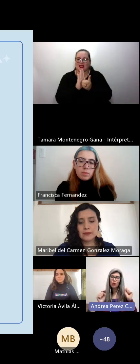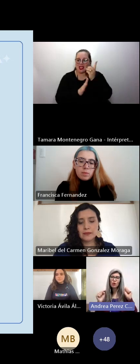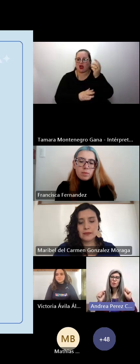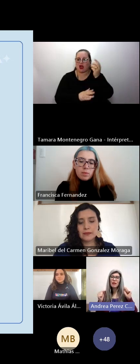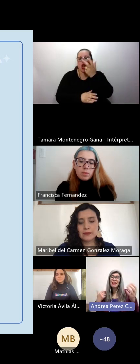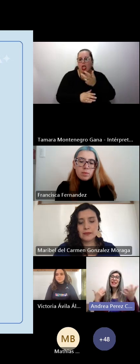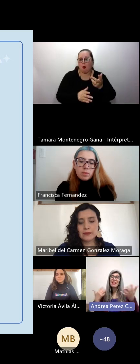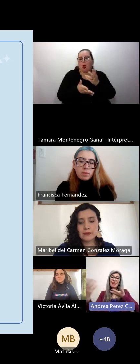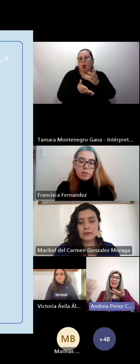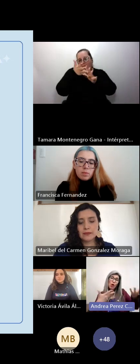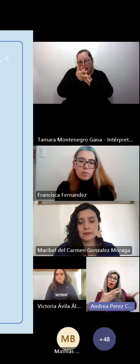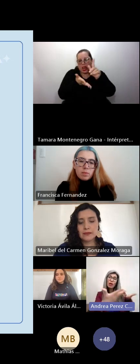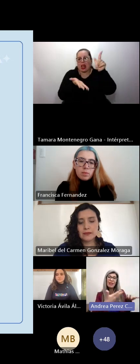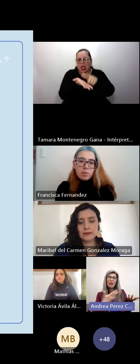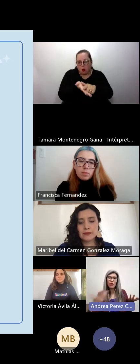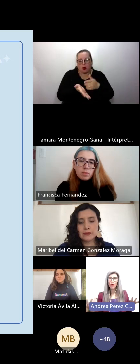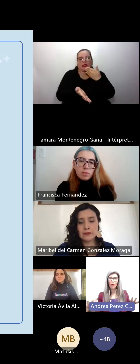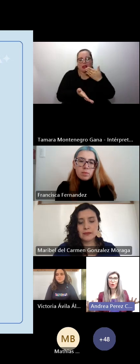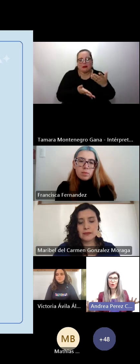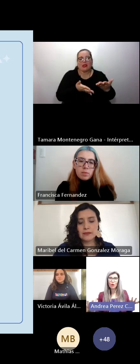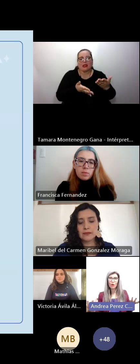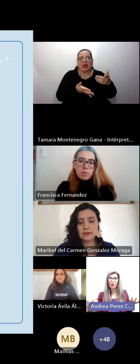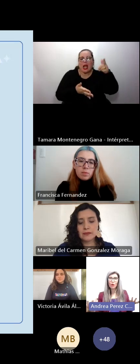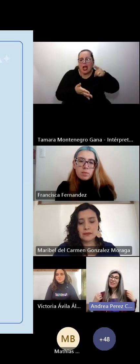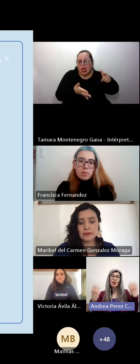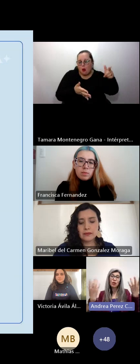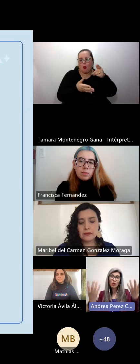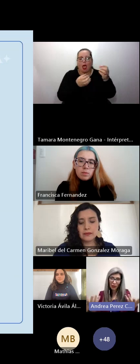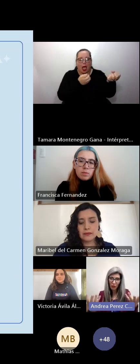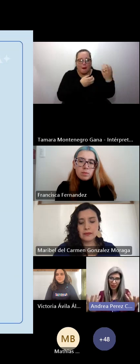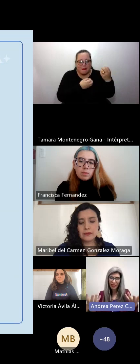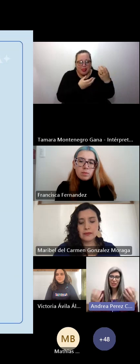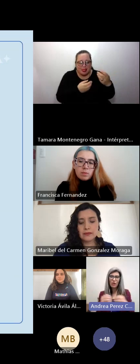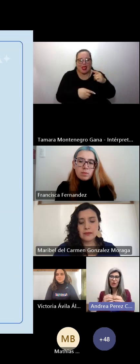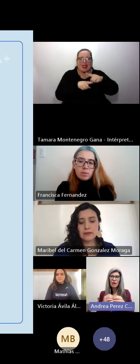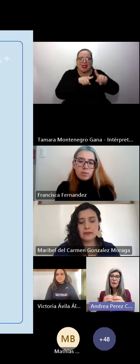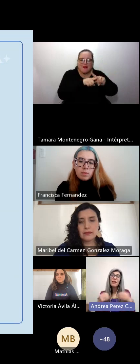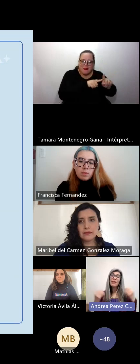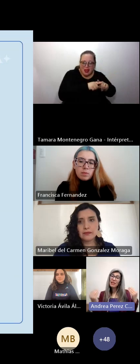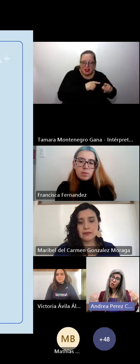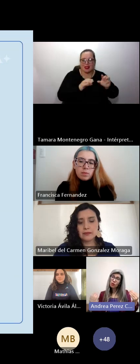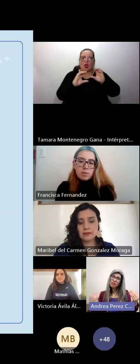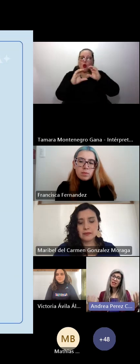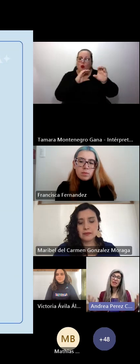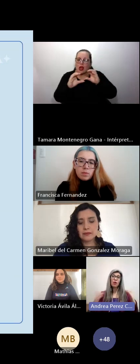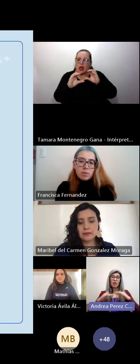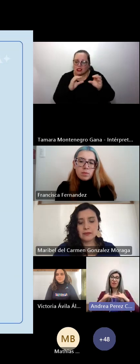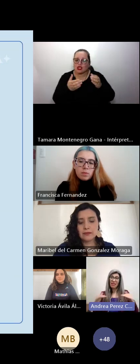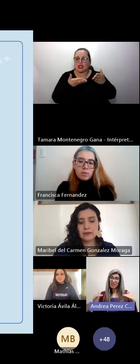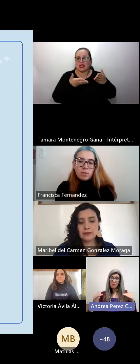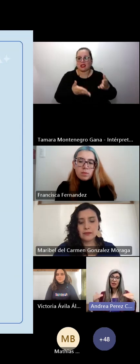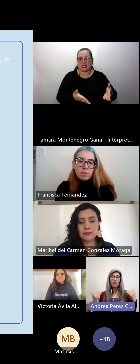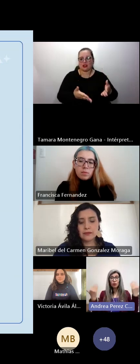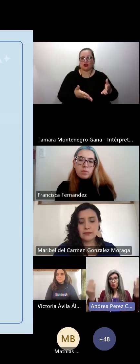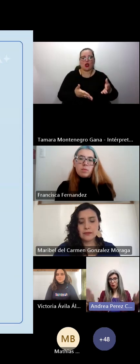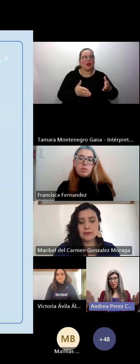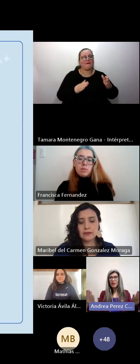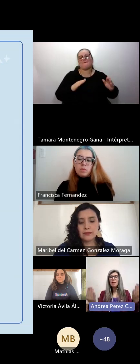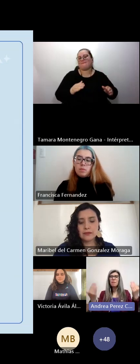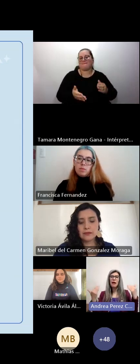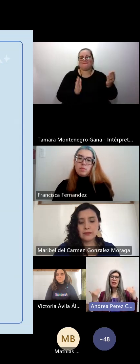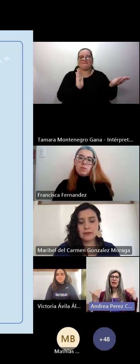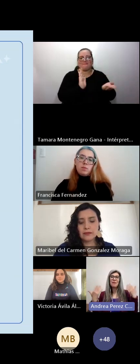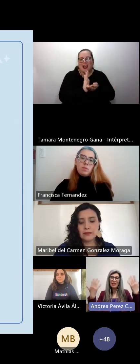con otros, para la relación con el entorno, para el desarrollo de la comunicación. Y eso sienta una base para el